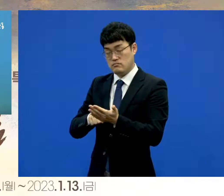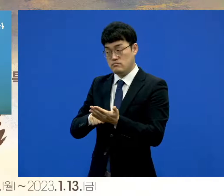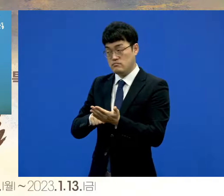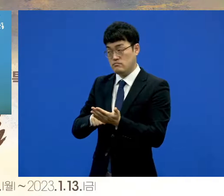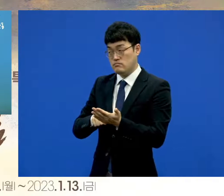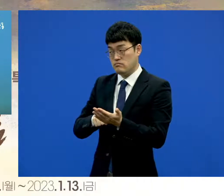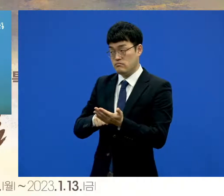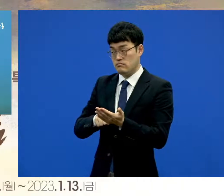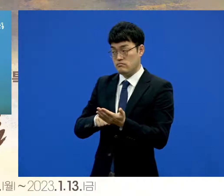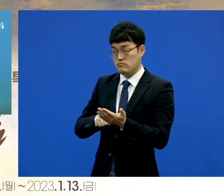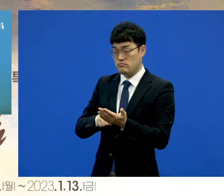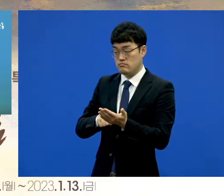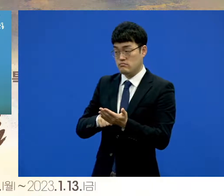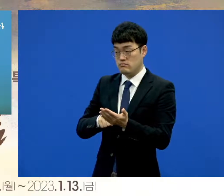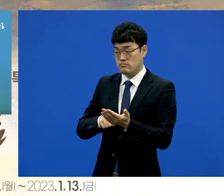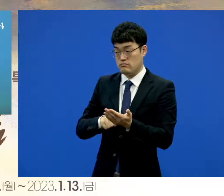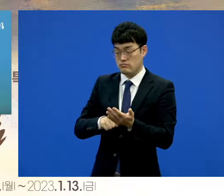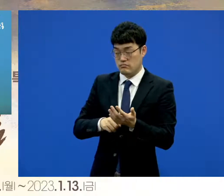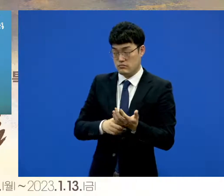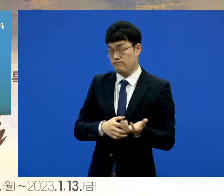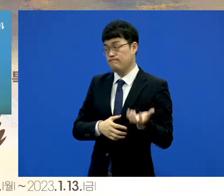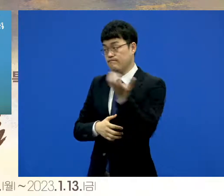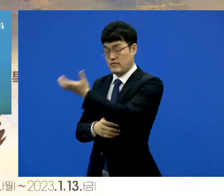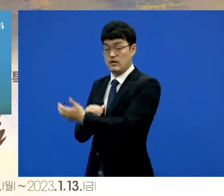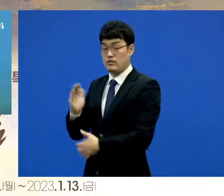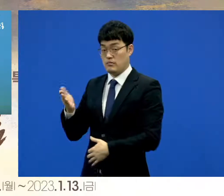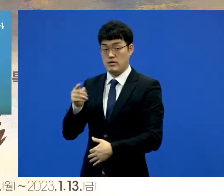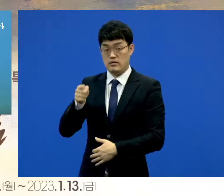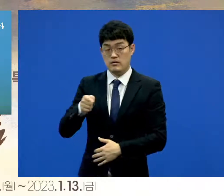우리는 그것을 회심이라고 얘기합니다.